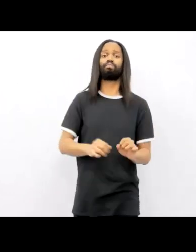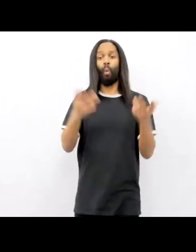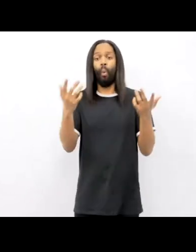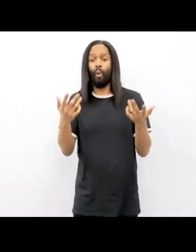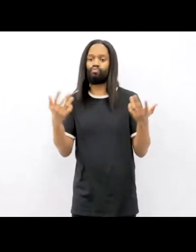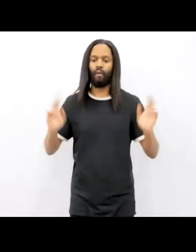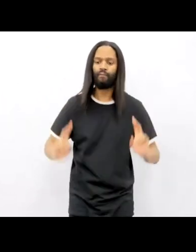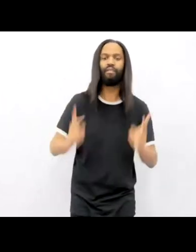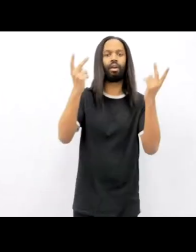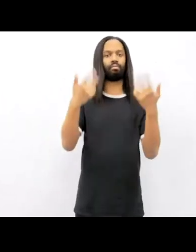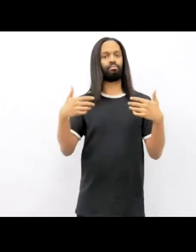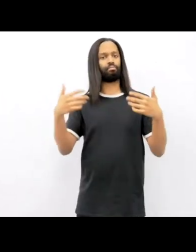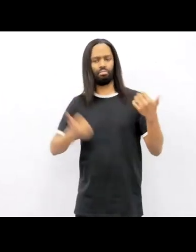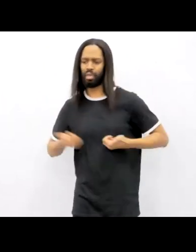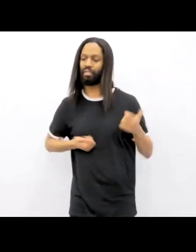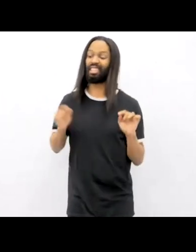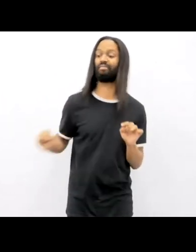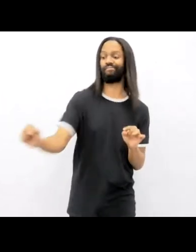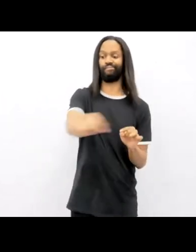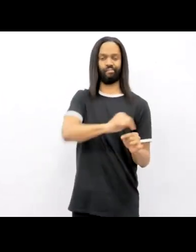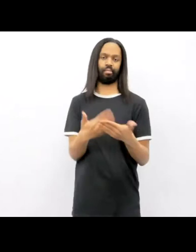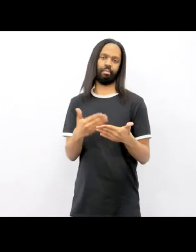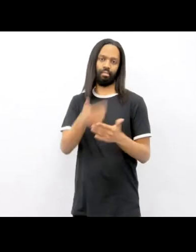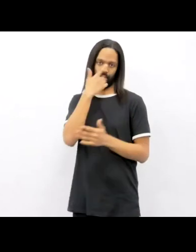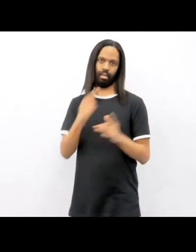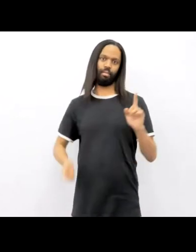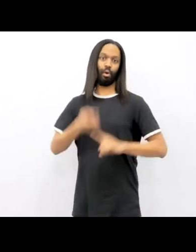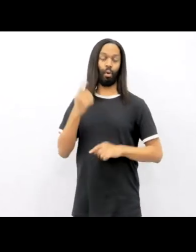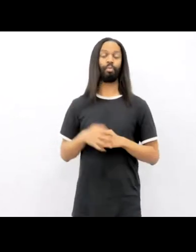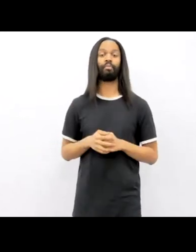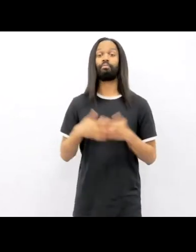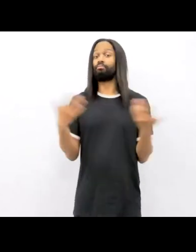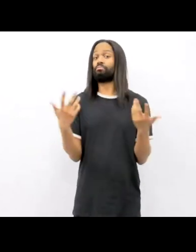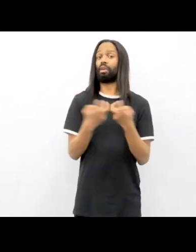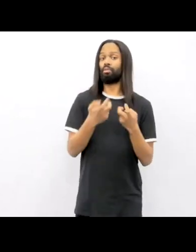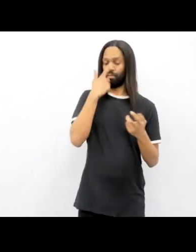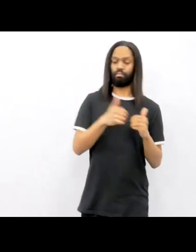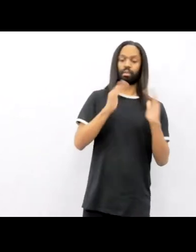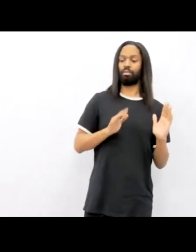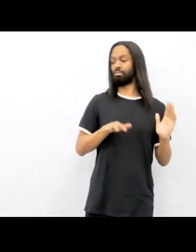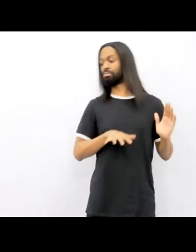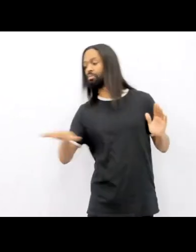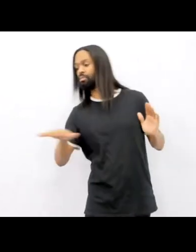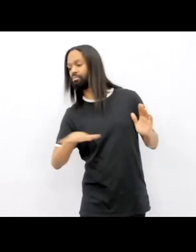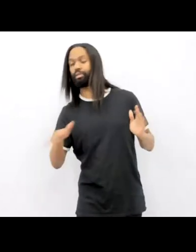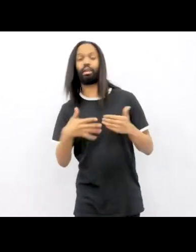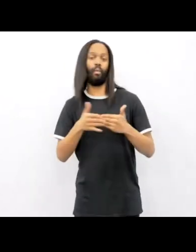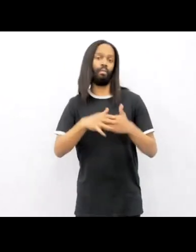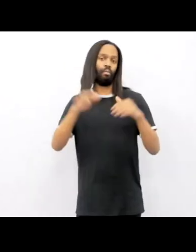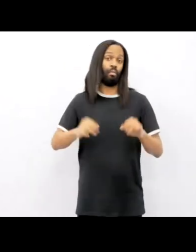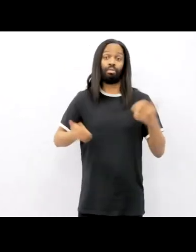que pouvoir trouver autour de chez soi les services nécessaires à la vie quotidienne.